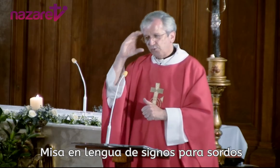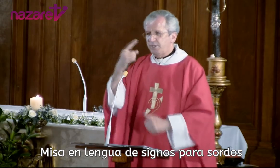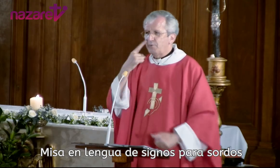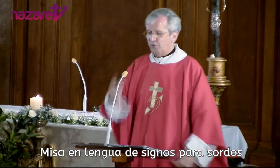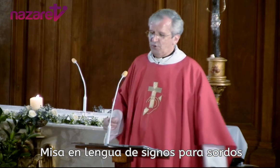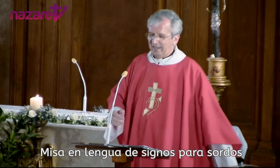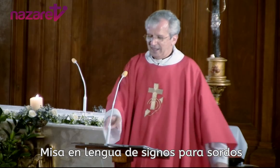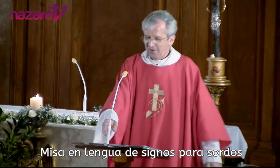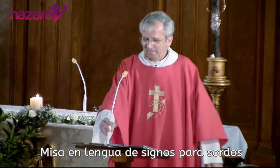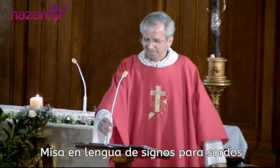Escuchemos con atención.